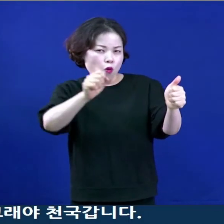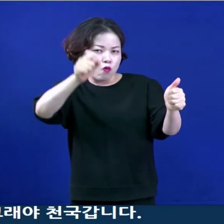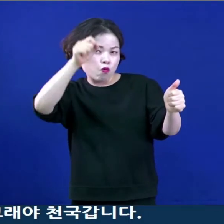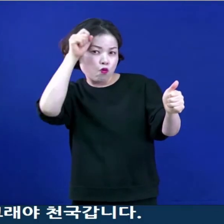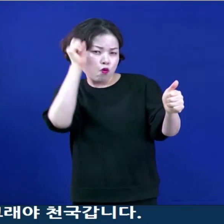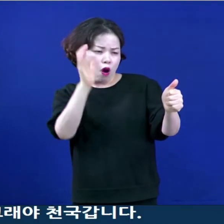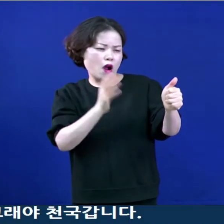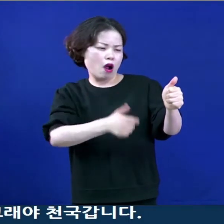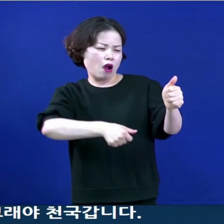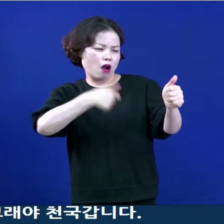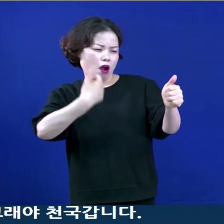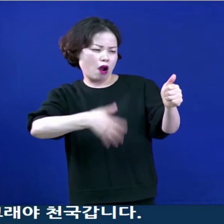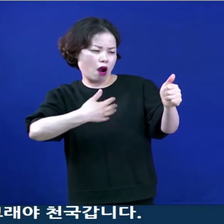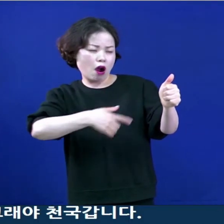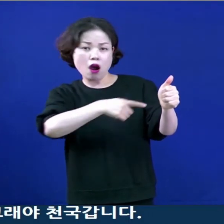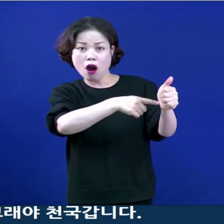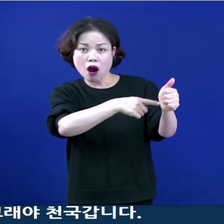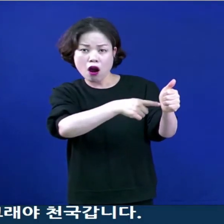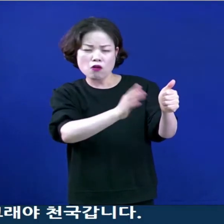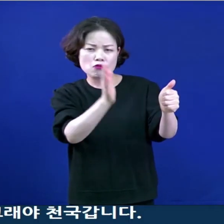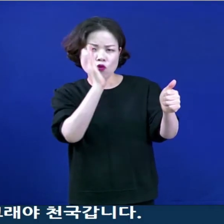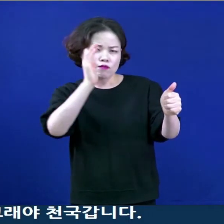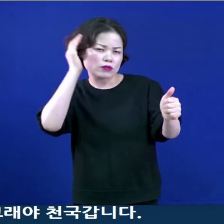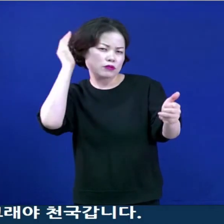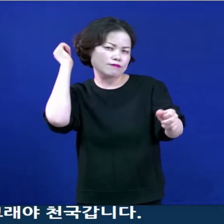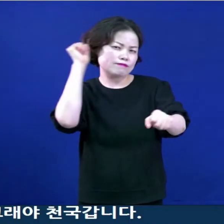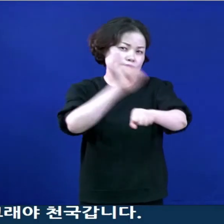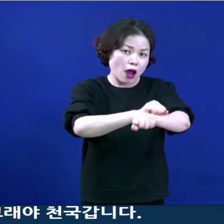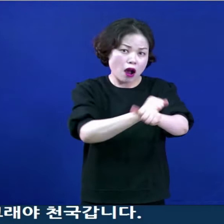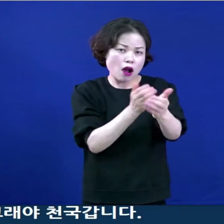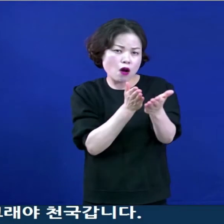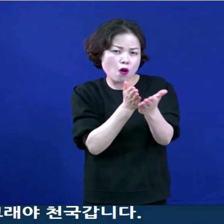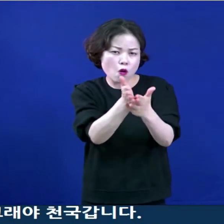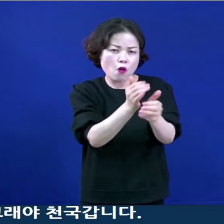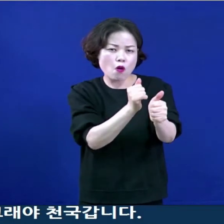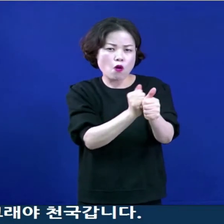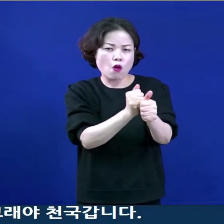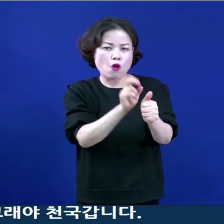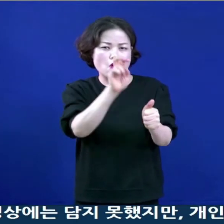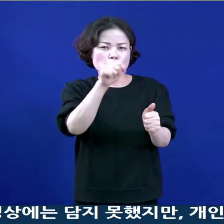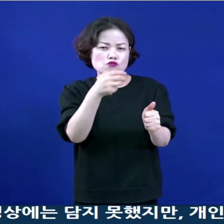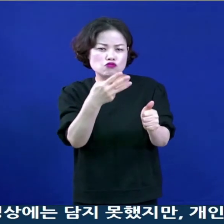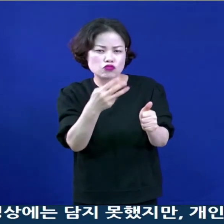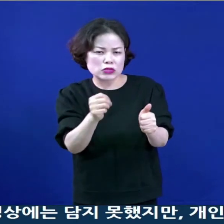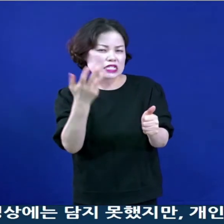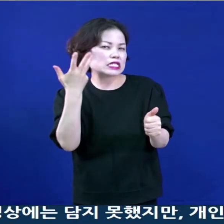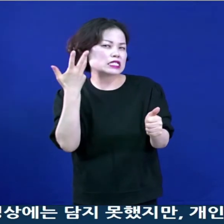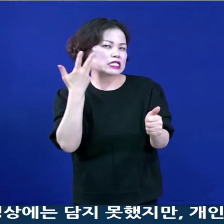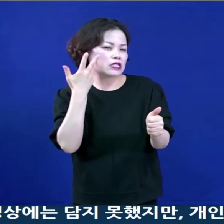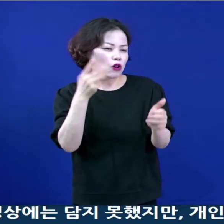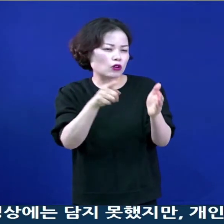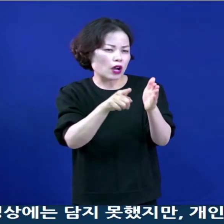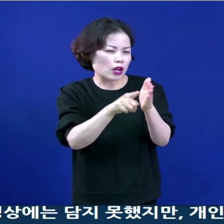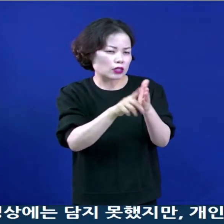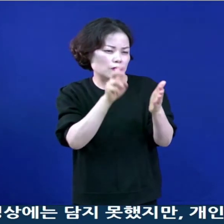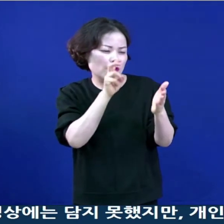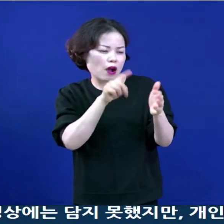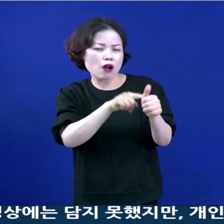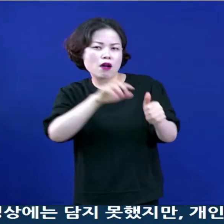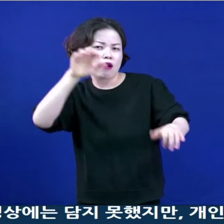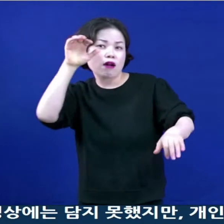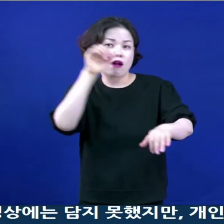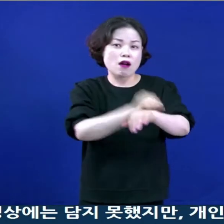하고 마음도 따뜻하고 그 공부한 분야도 얼마나 다양한지 몰라요. 뭐 물리학도 했다 그러고 철학도 했다 그러고 신학도 했다 그러고 음악까지